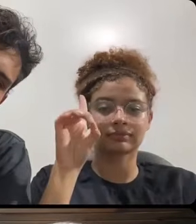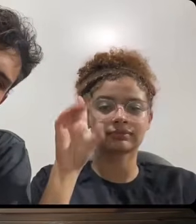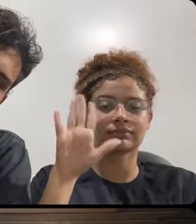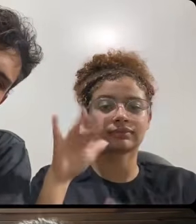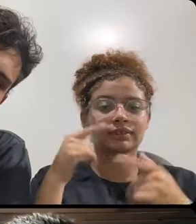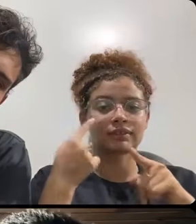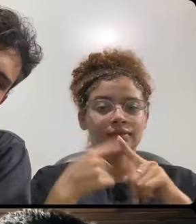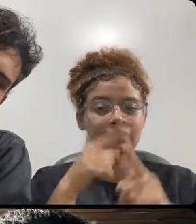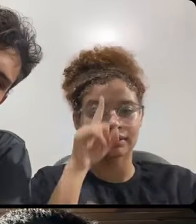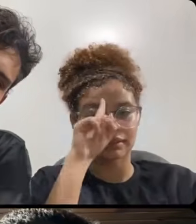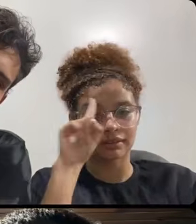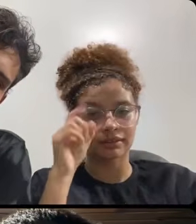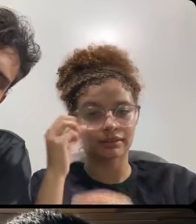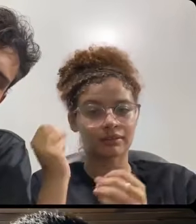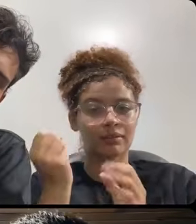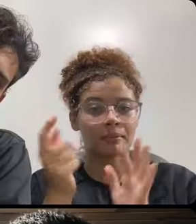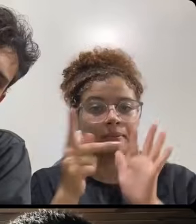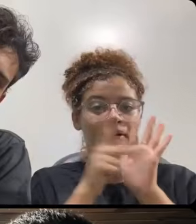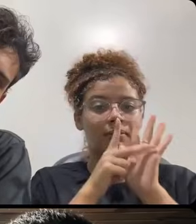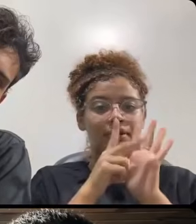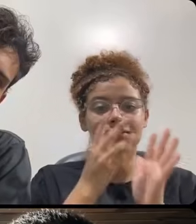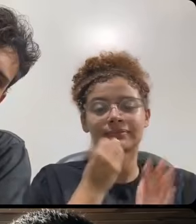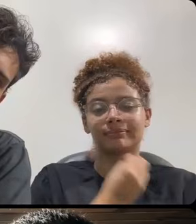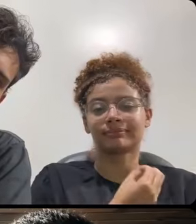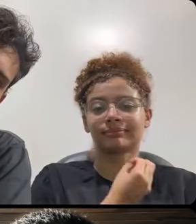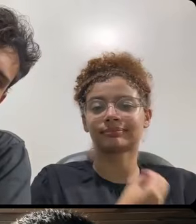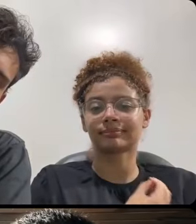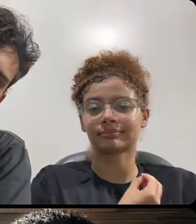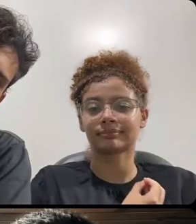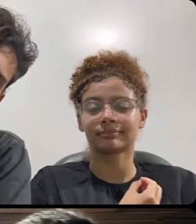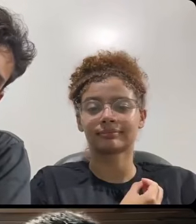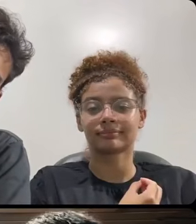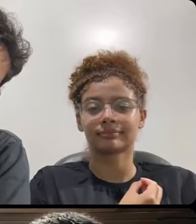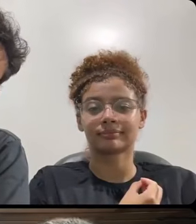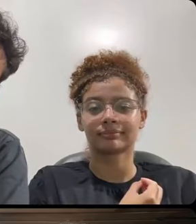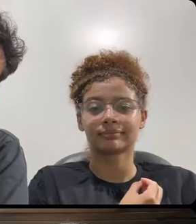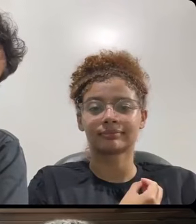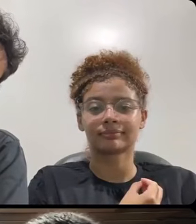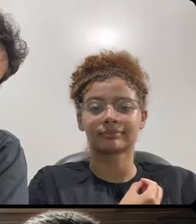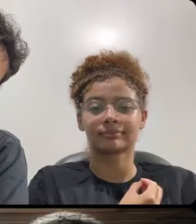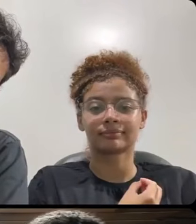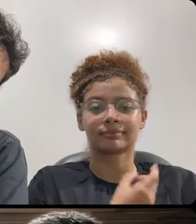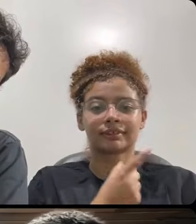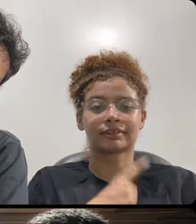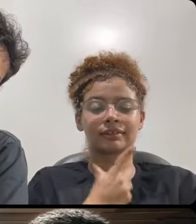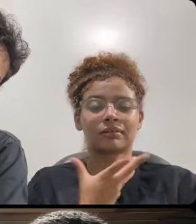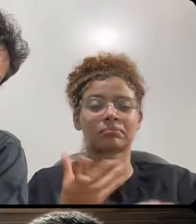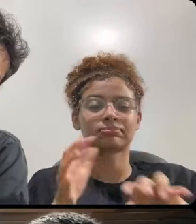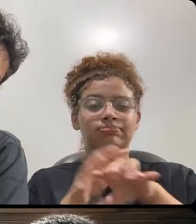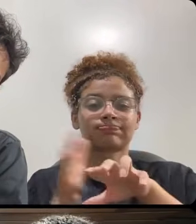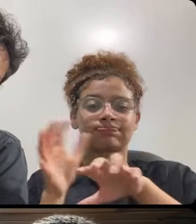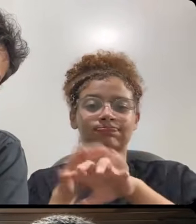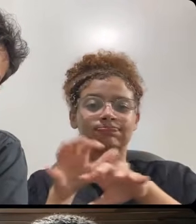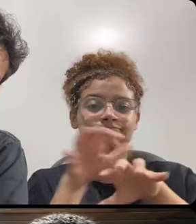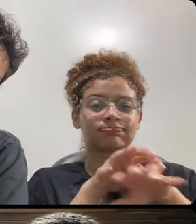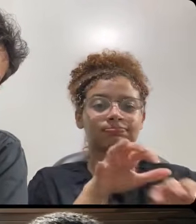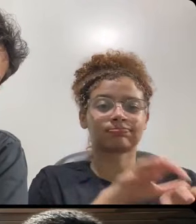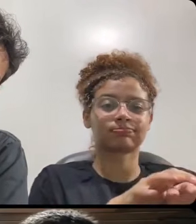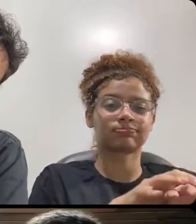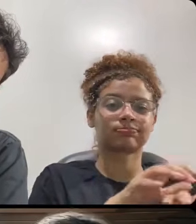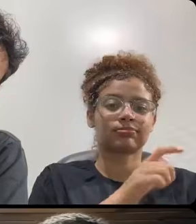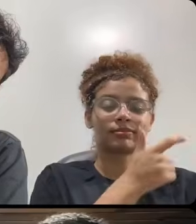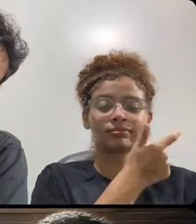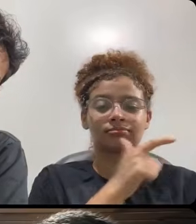lugares para um propósito, né? E digo que temos que incluir todos, todos. Não temos que